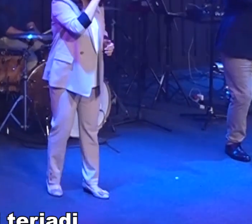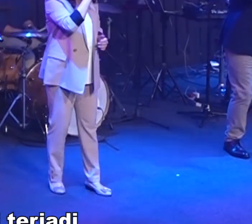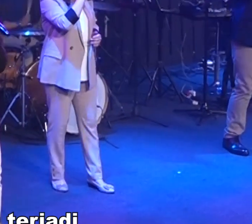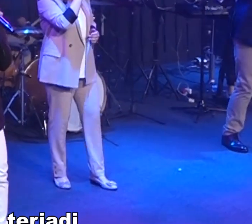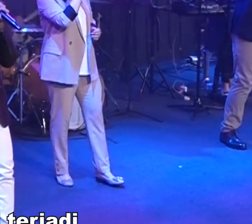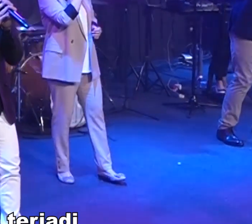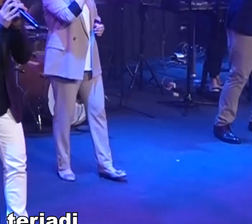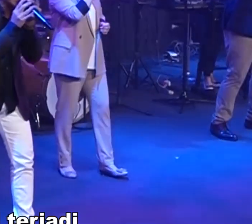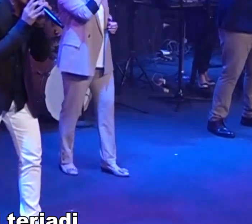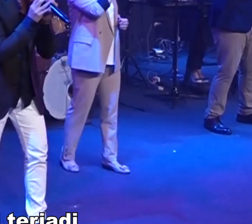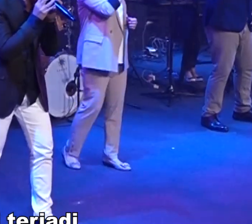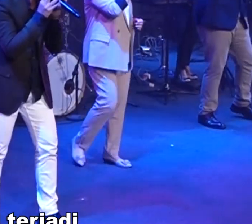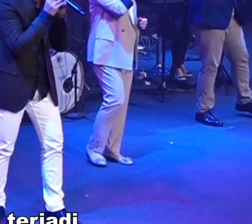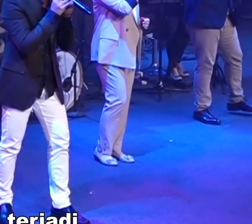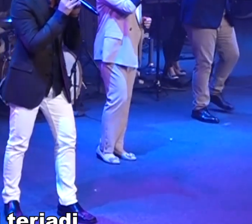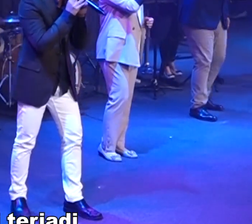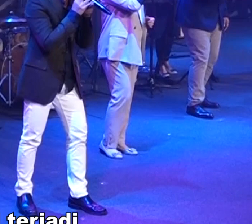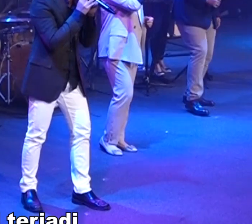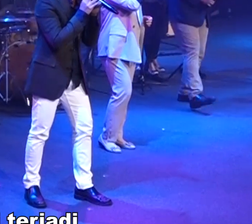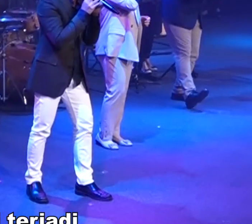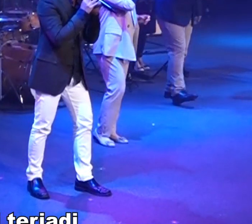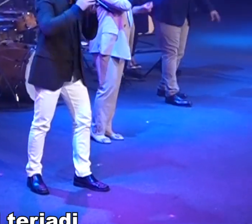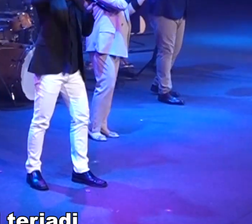Kebangkitan pasti terjadi.